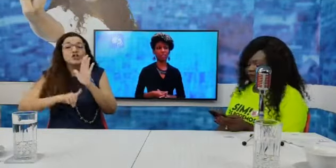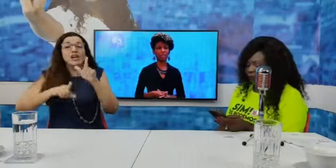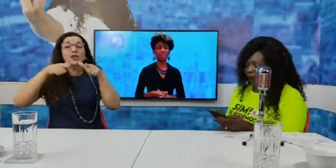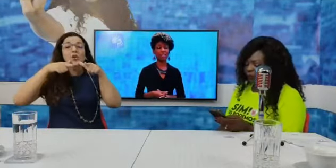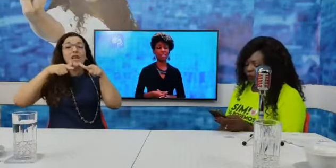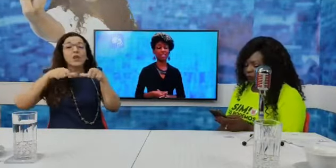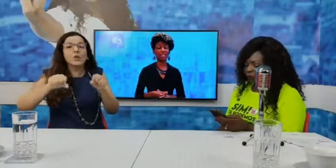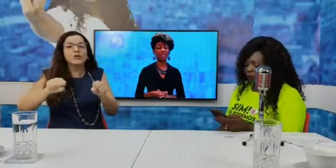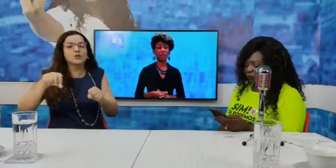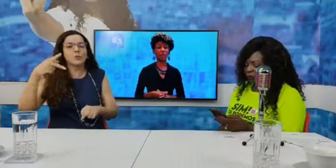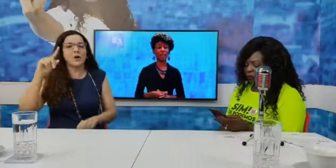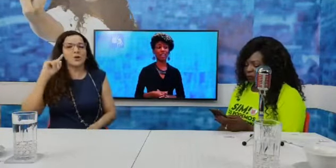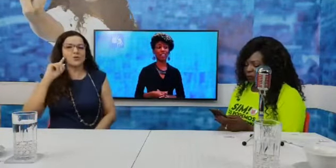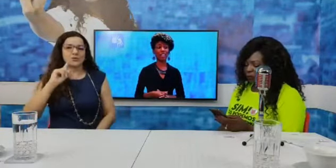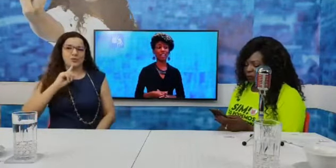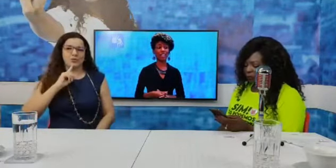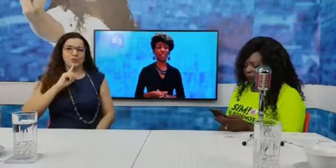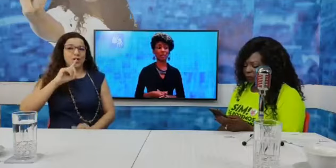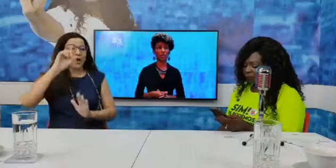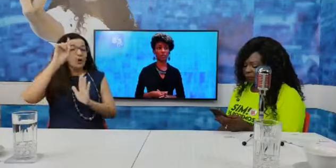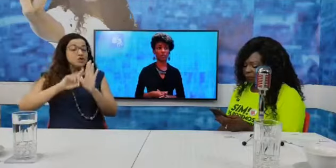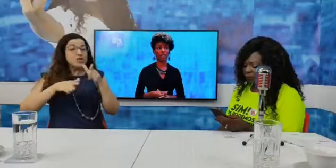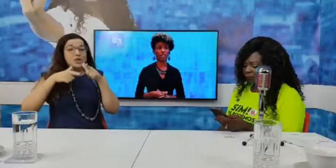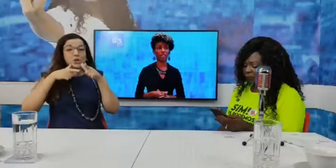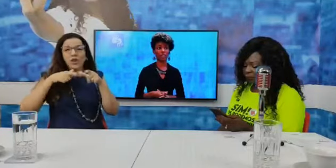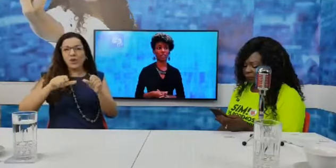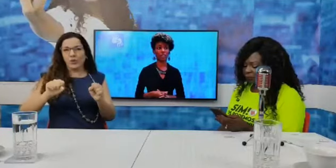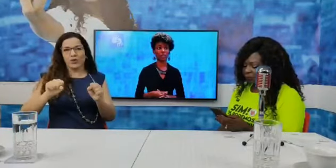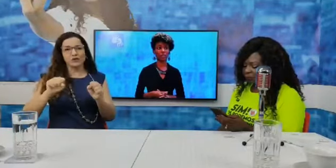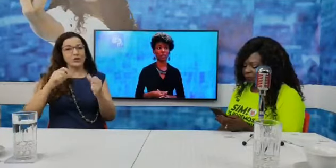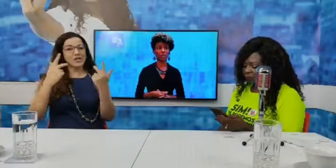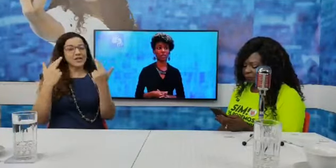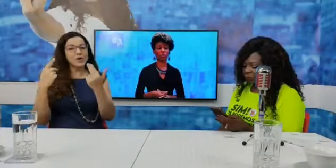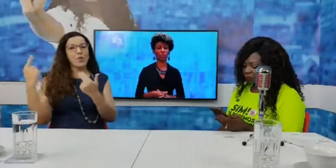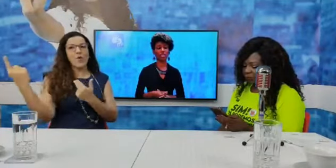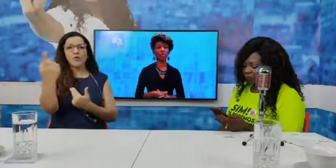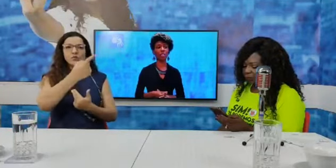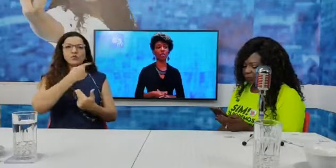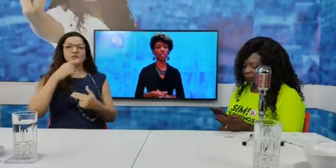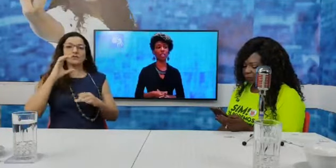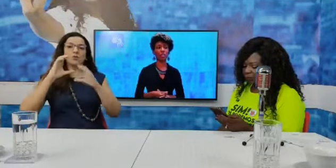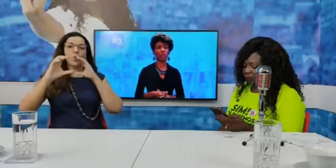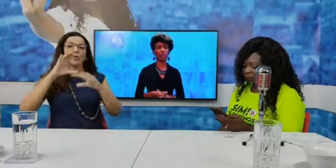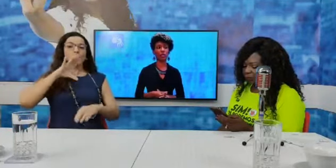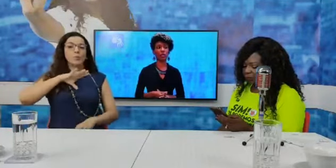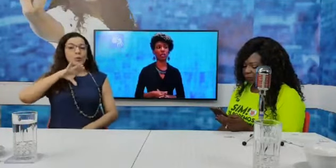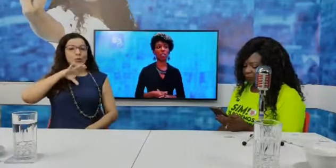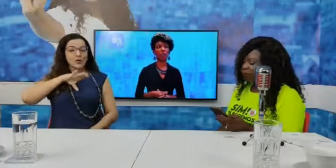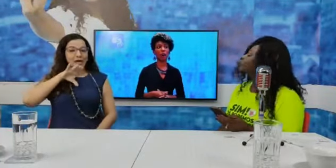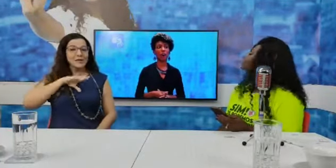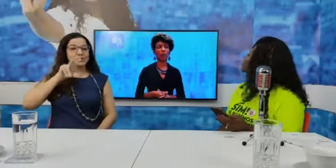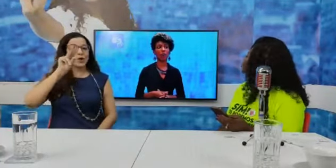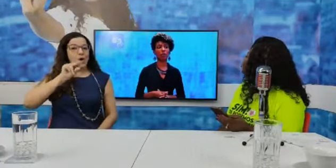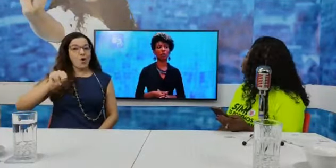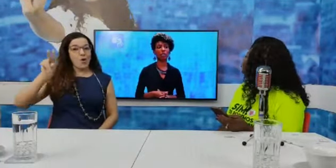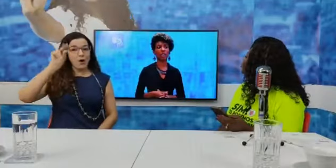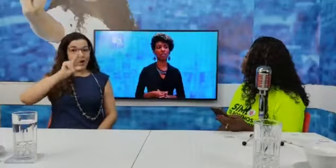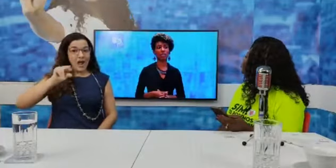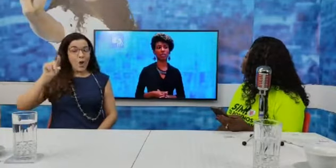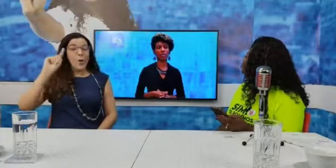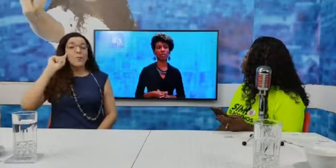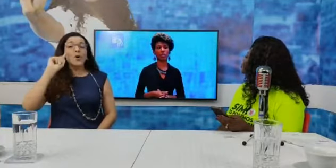vocês precisam, e além de tudo, é direito adquirido da pessoa surda, é um direito linguístico, igual ao